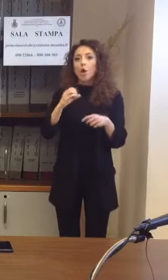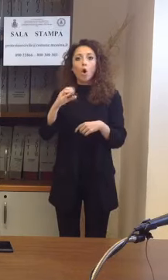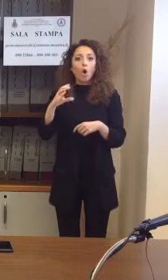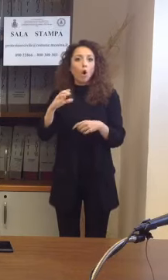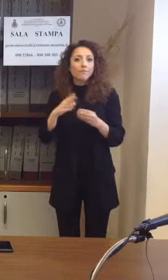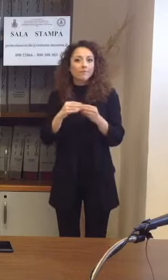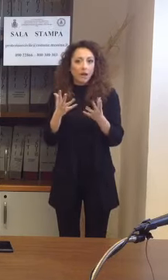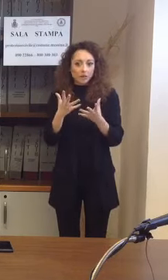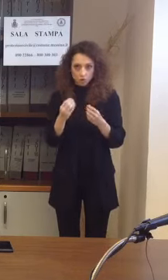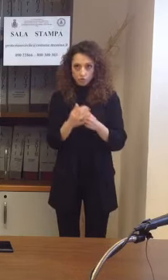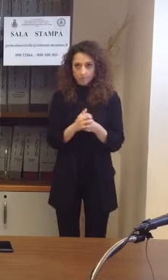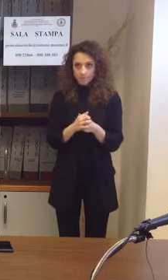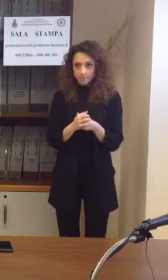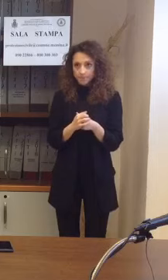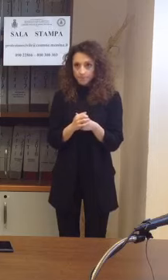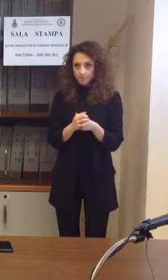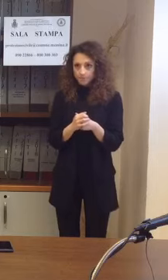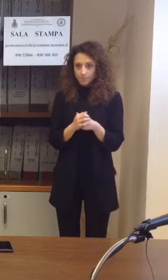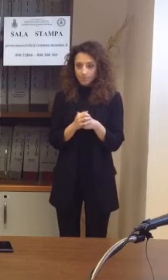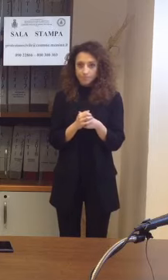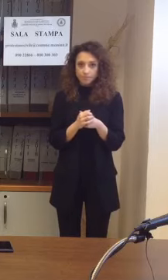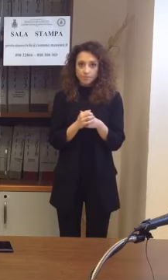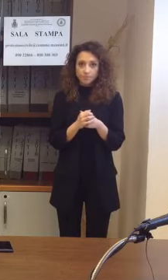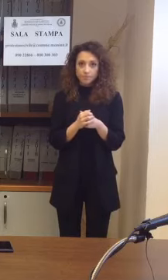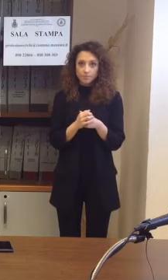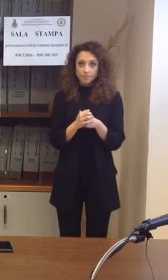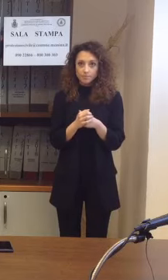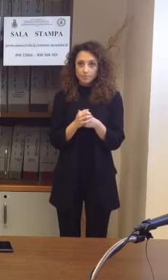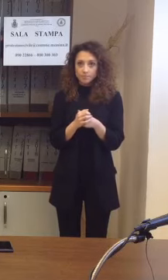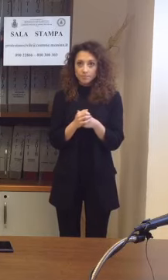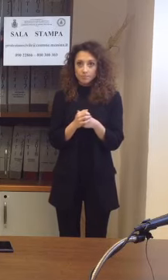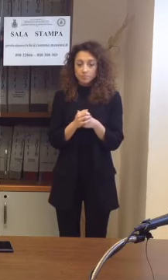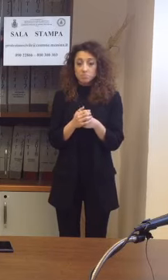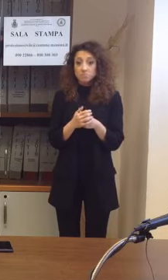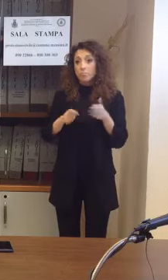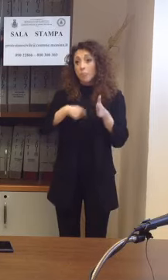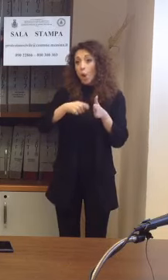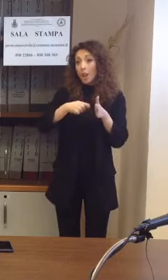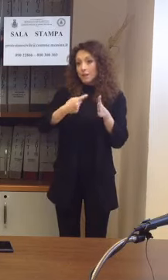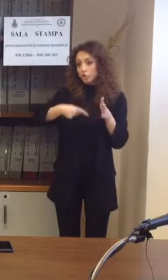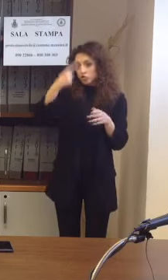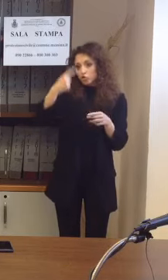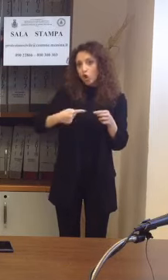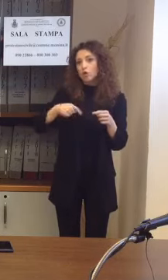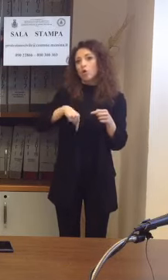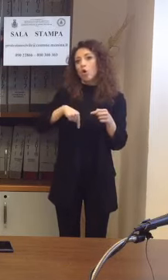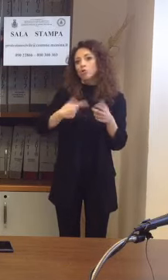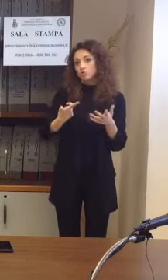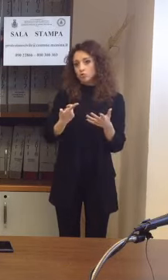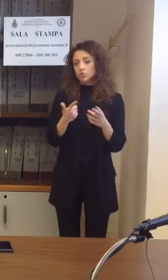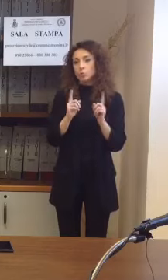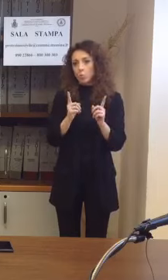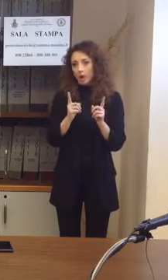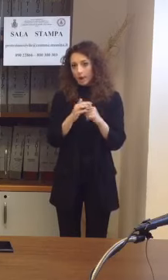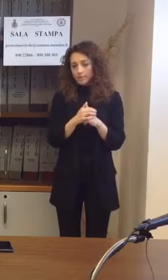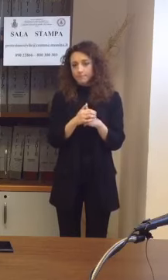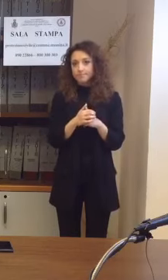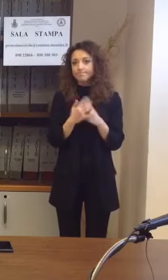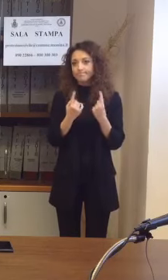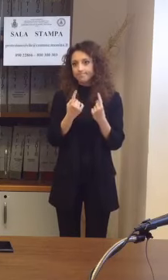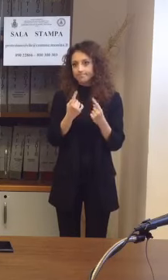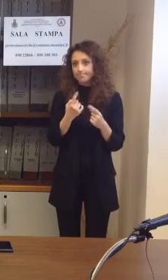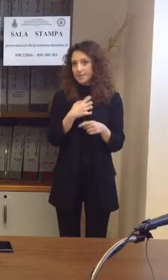COC e anche quello che è un po' il bollettino della giornata. Inoltre ci sarà anche